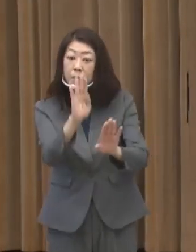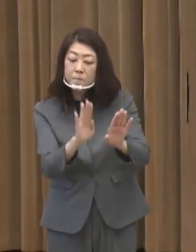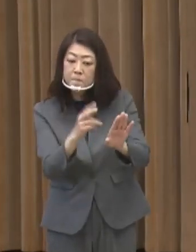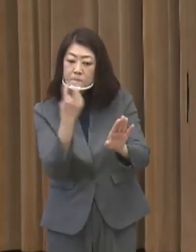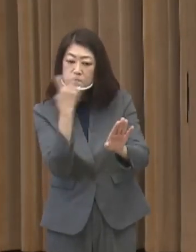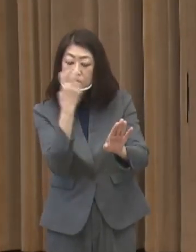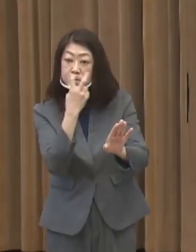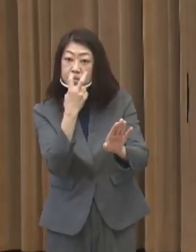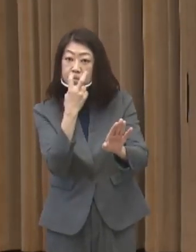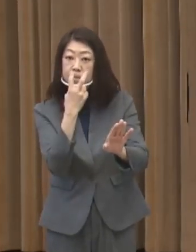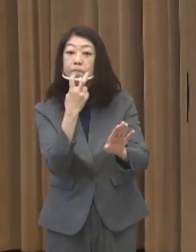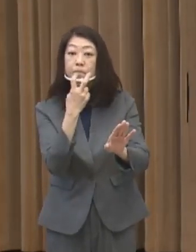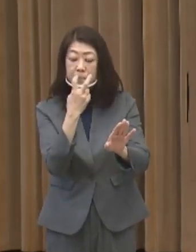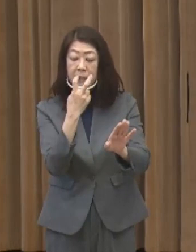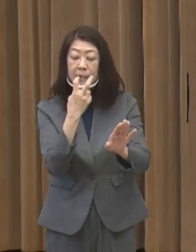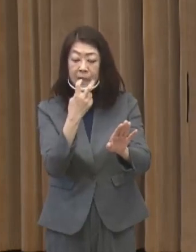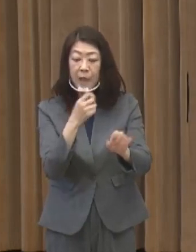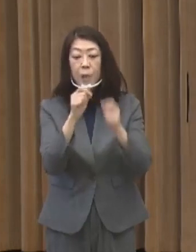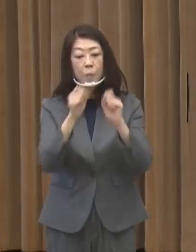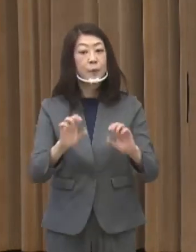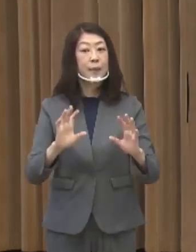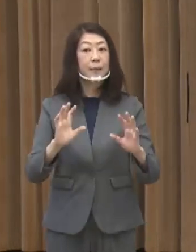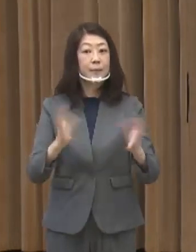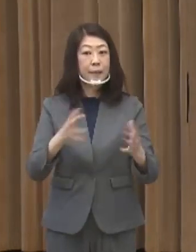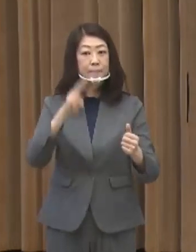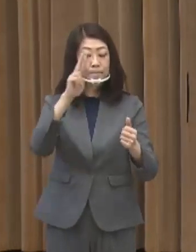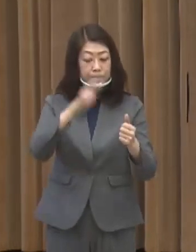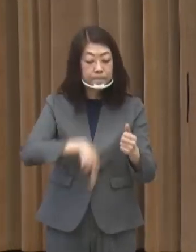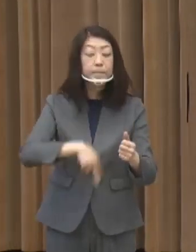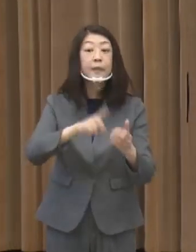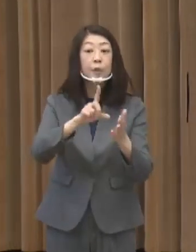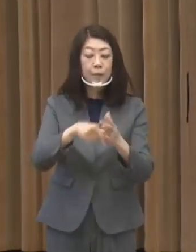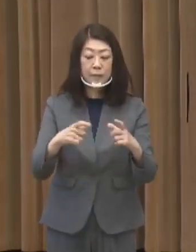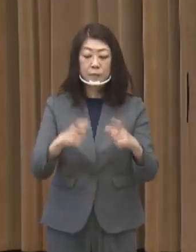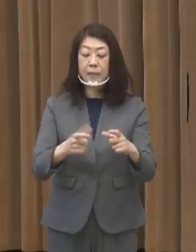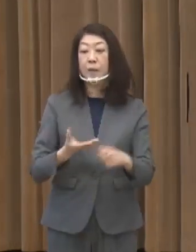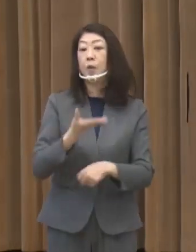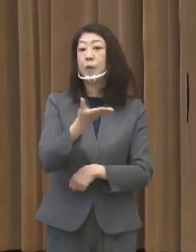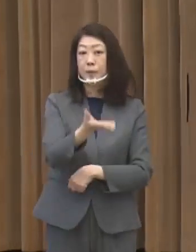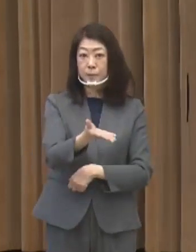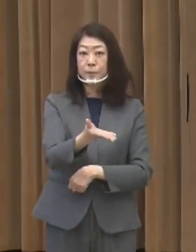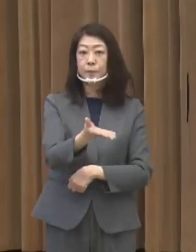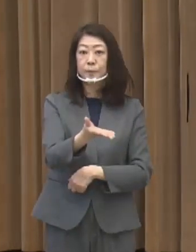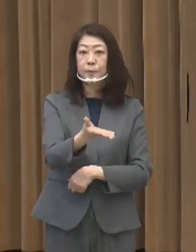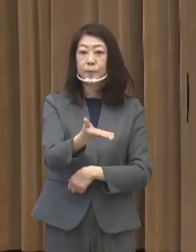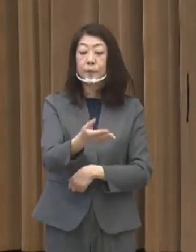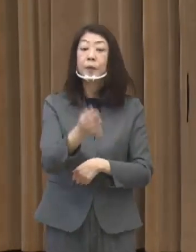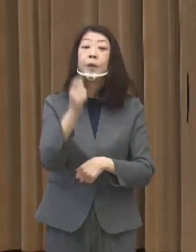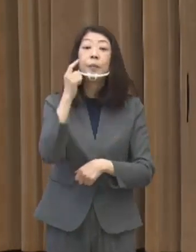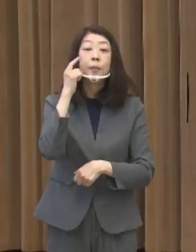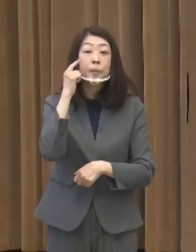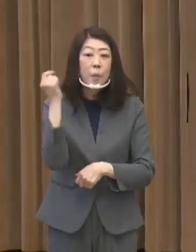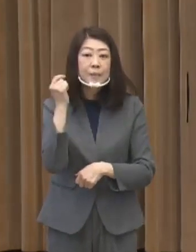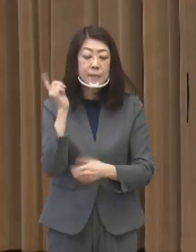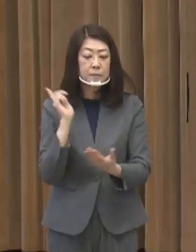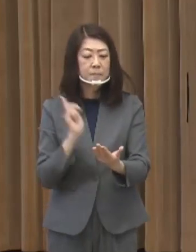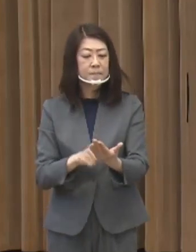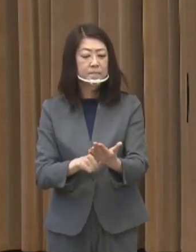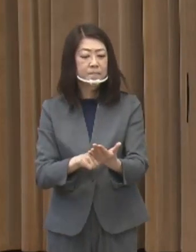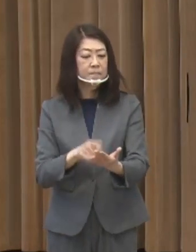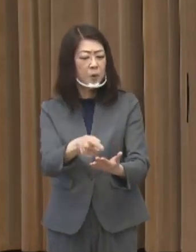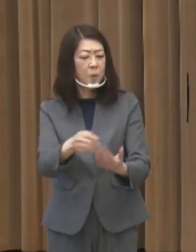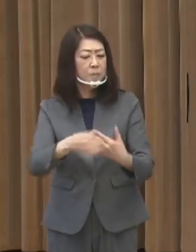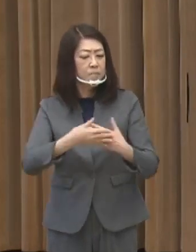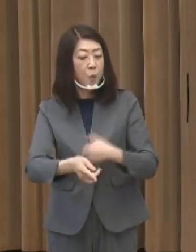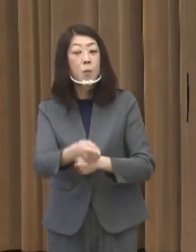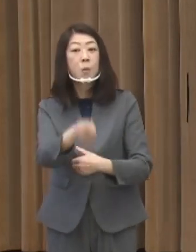現地で確認をし、問題がなければステッカーの交付が行われます。仮に指摘をその場で受けたとし